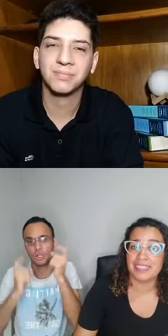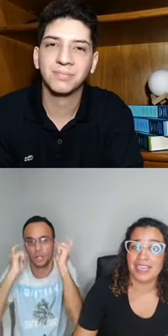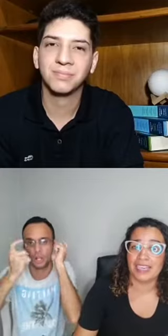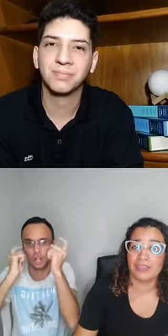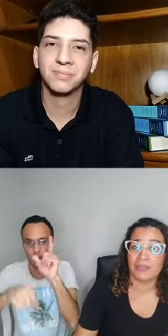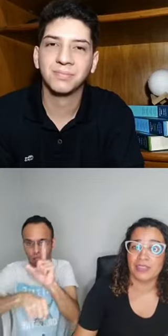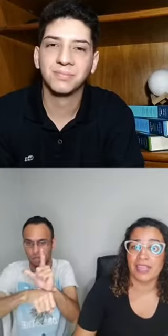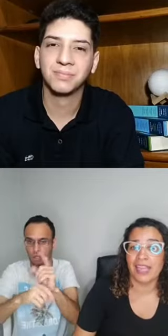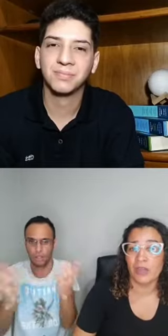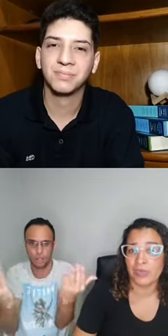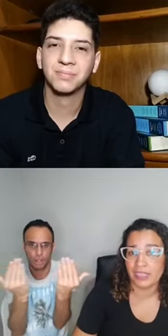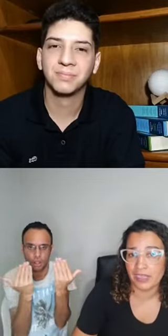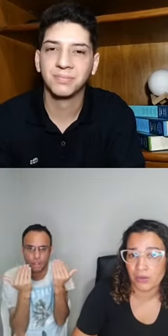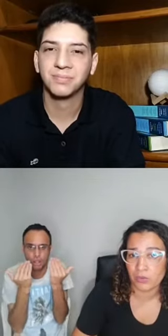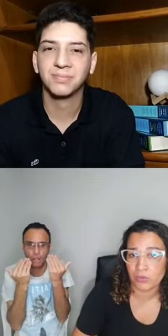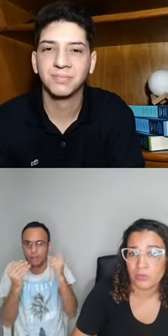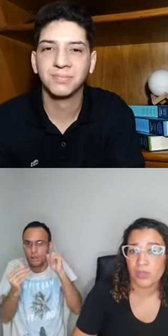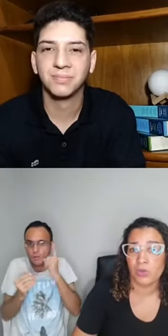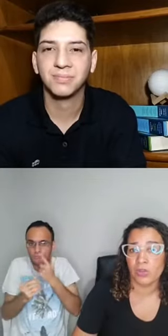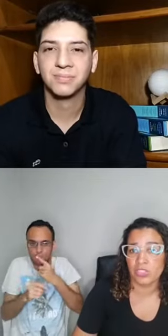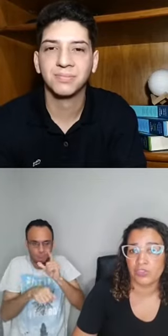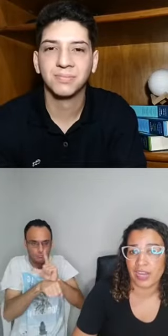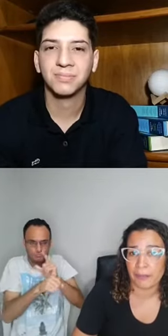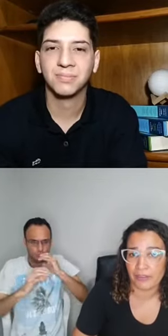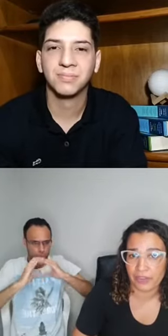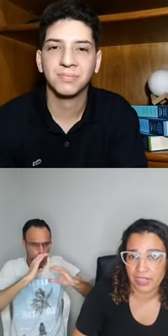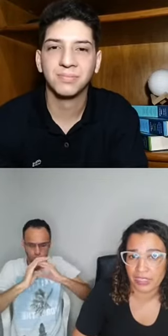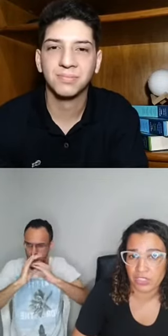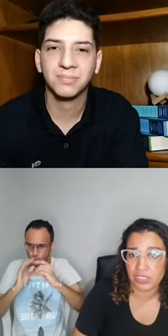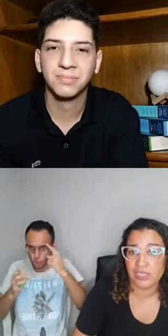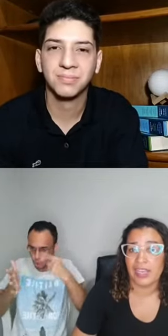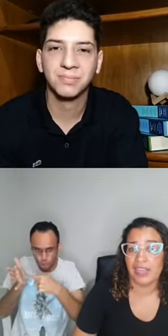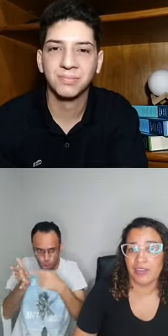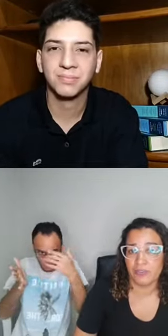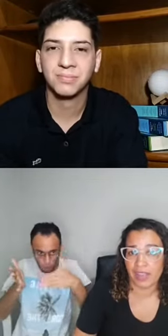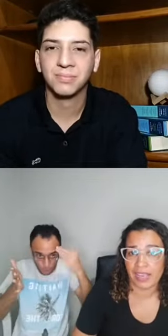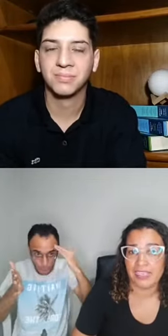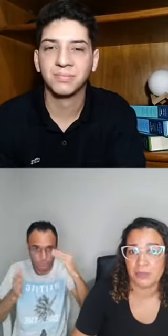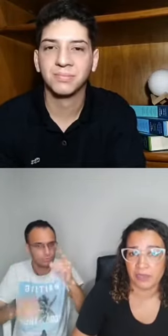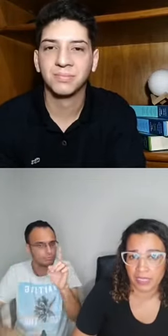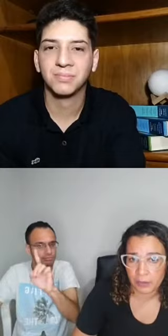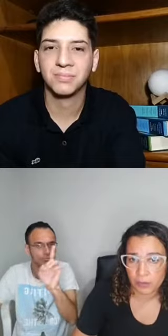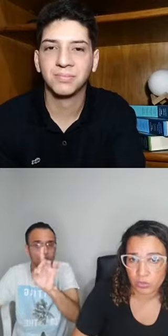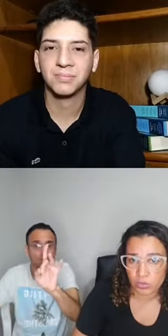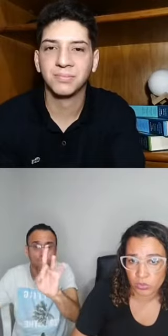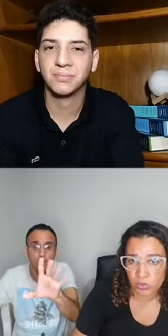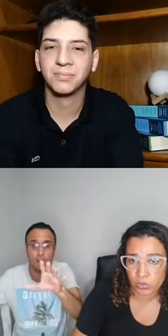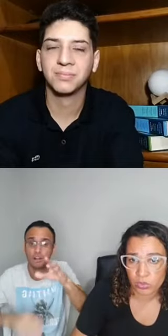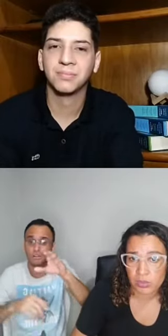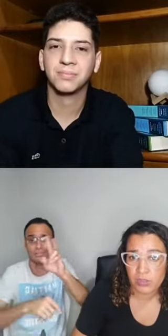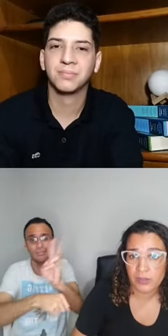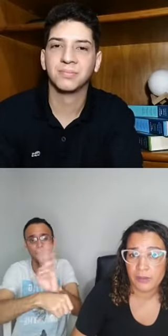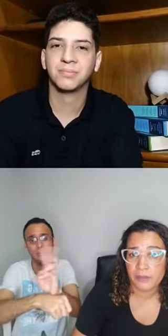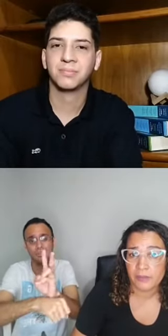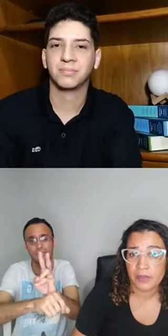Mas assim, na reunião, quando a gente vai lá para frente, ele vai, explica para o